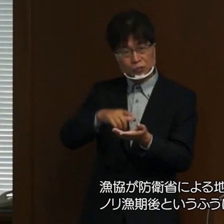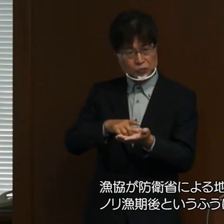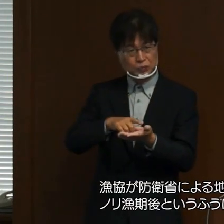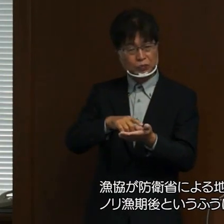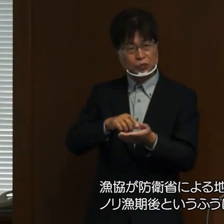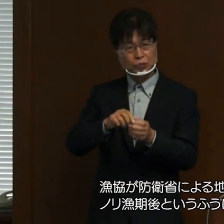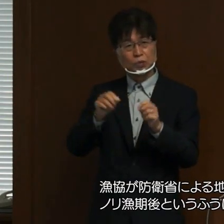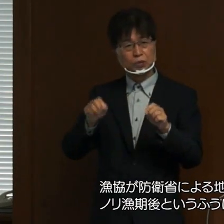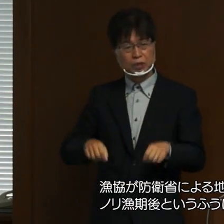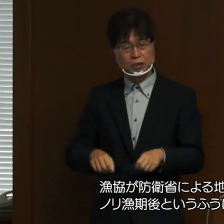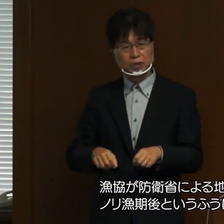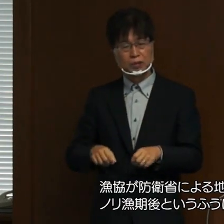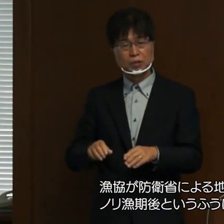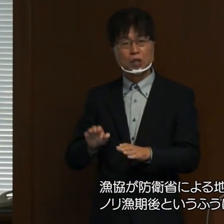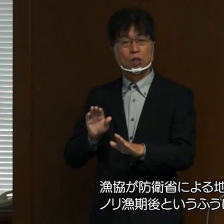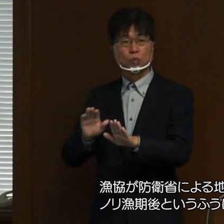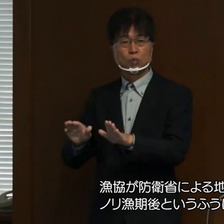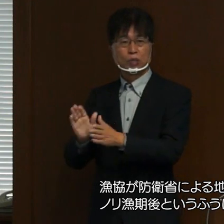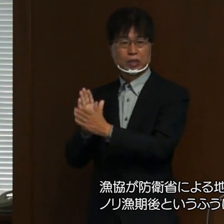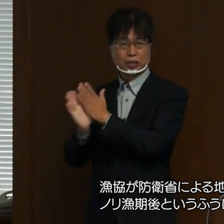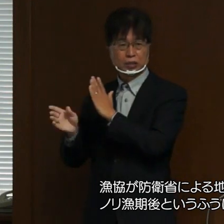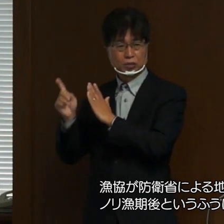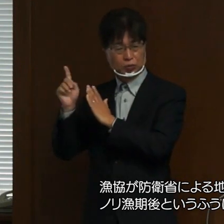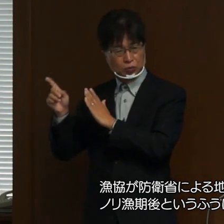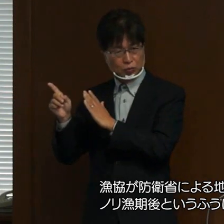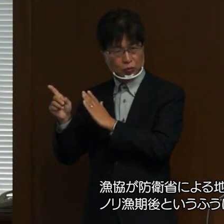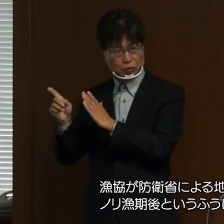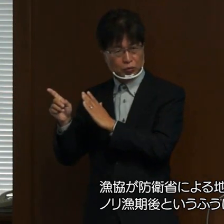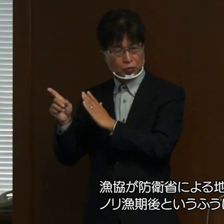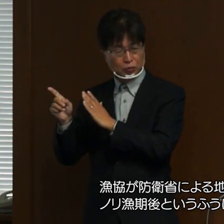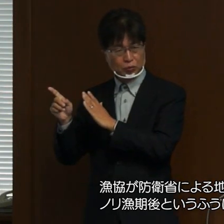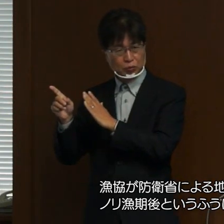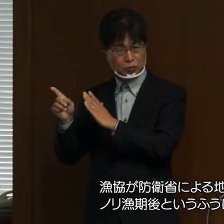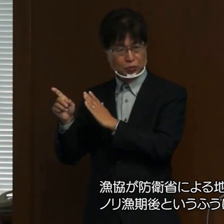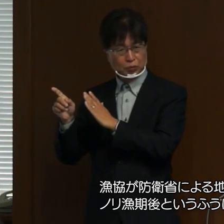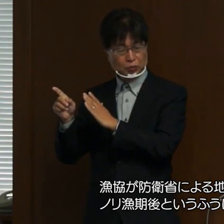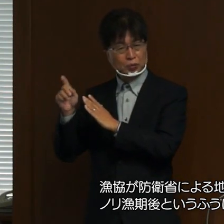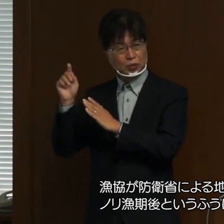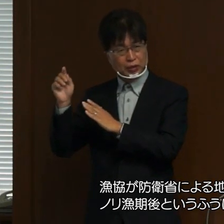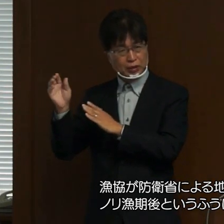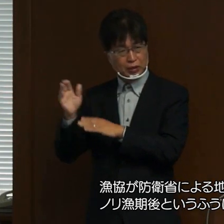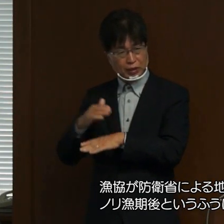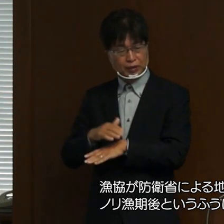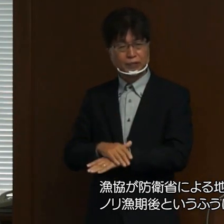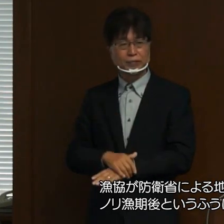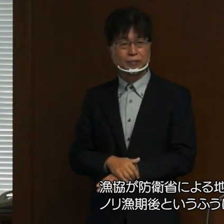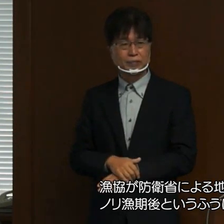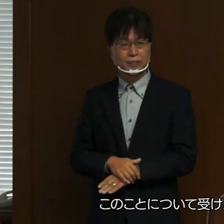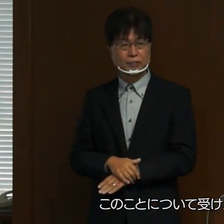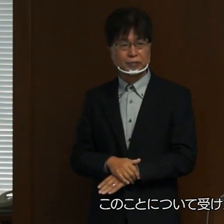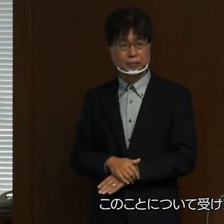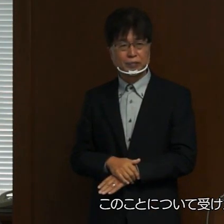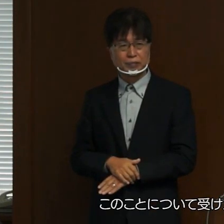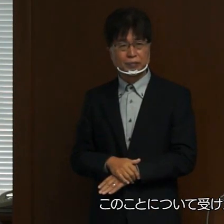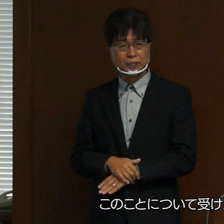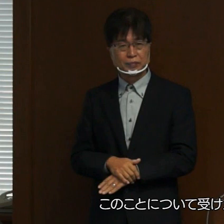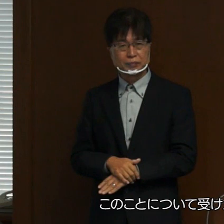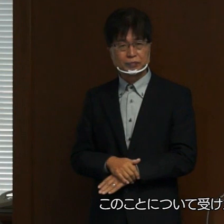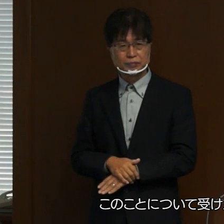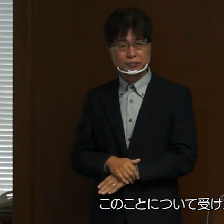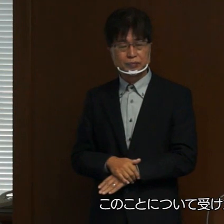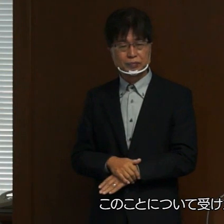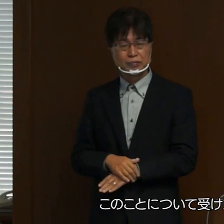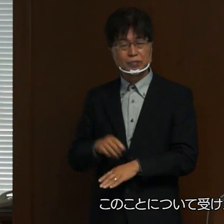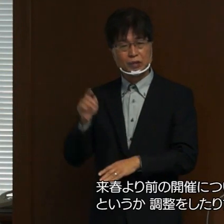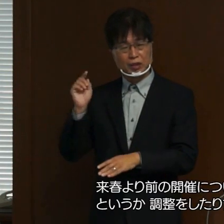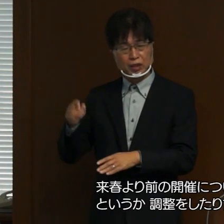による、地権者説明会の開催を乗り用聞こうというふうに、決めました。このことについて受け止め